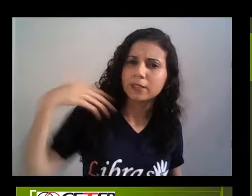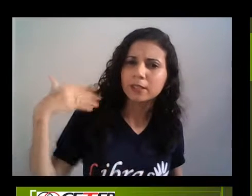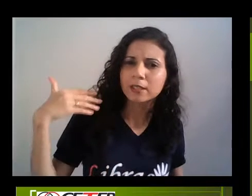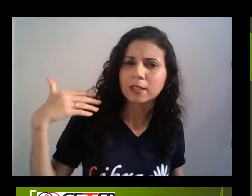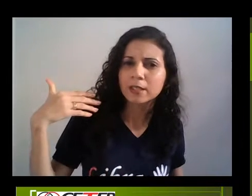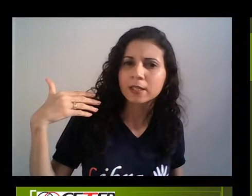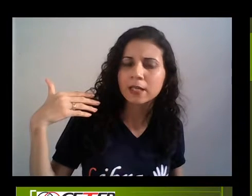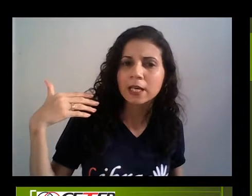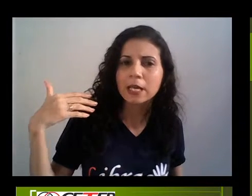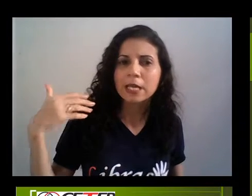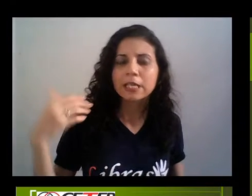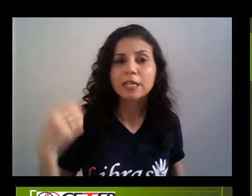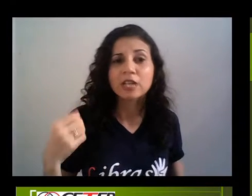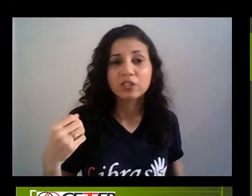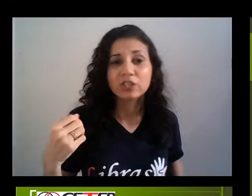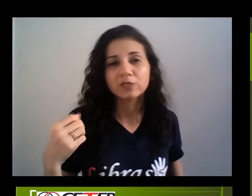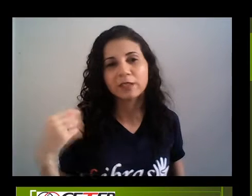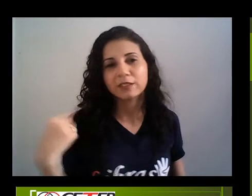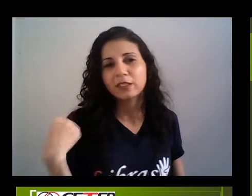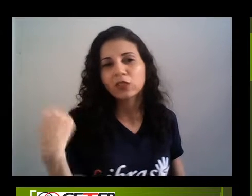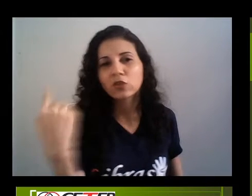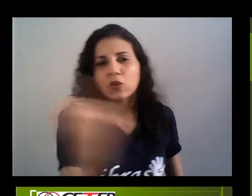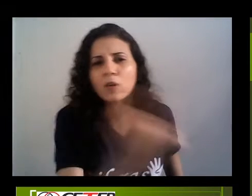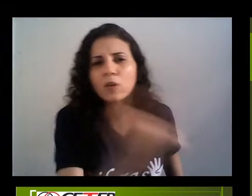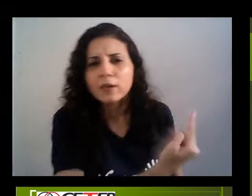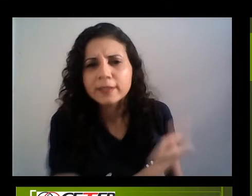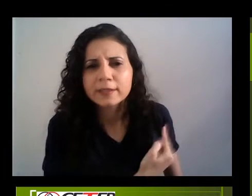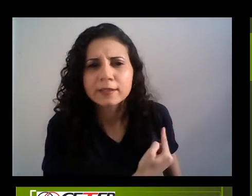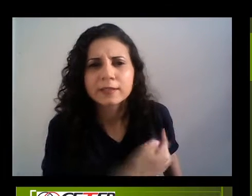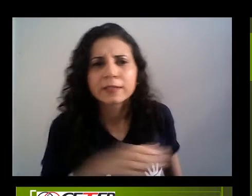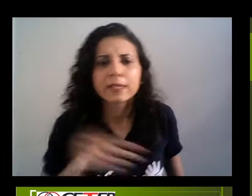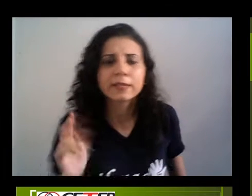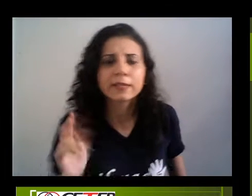enobrece, e a gente, no caso seria nós,